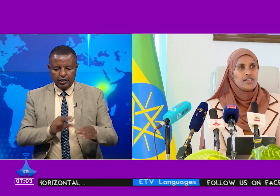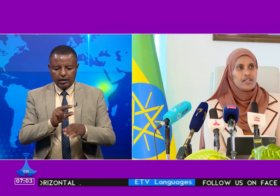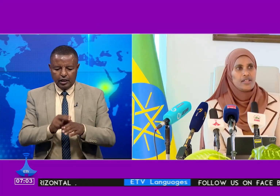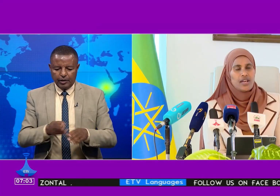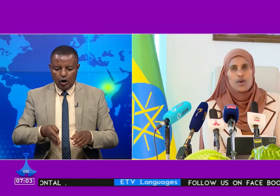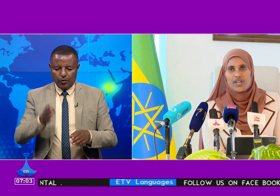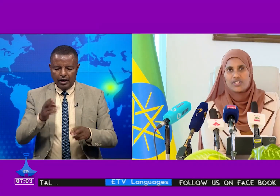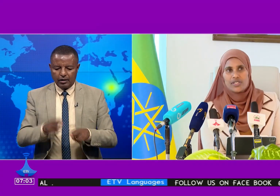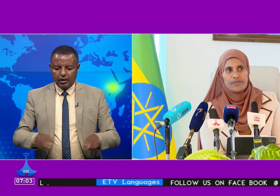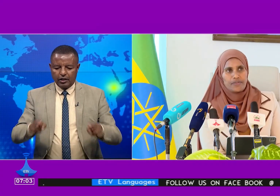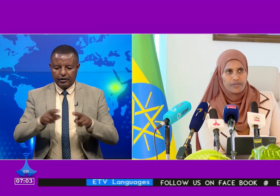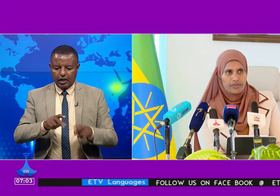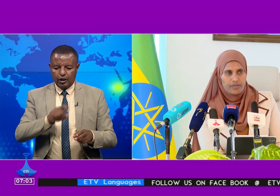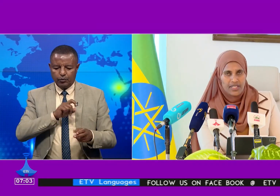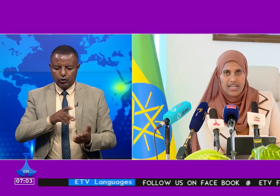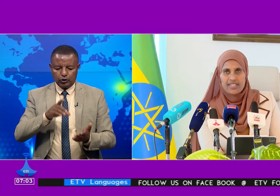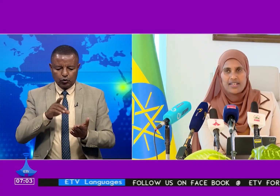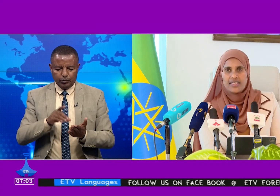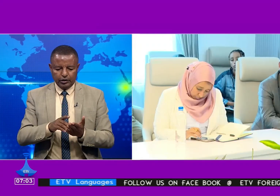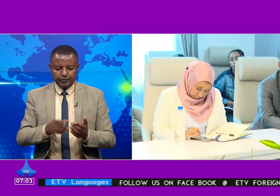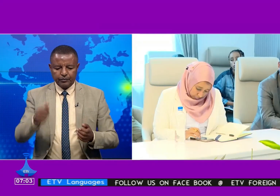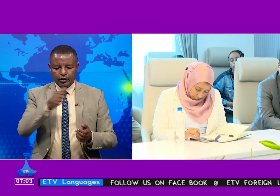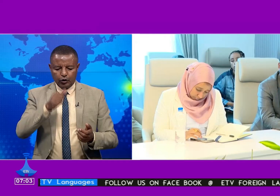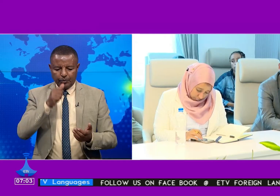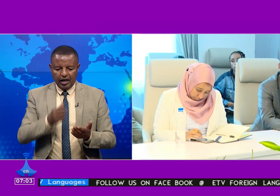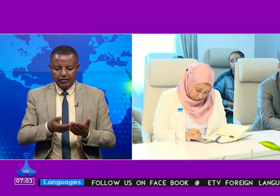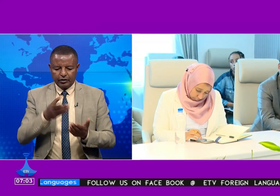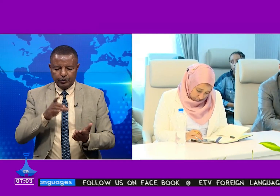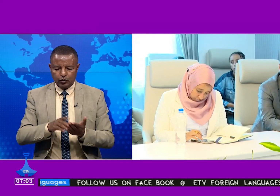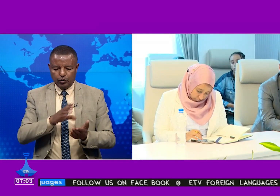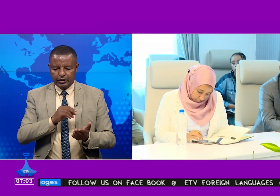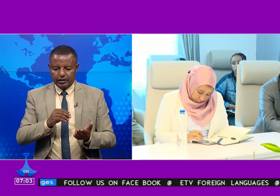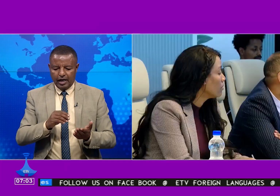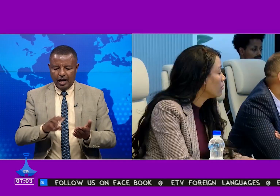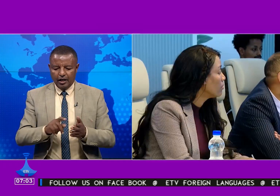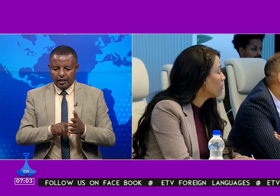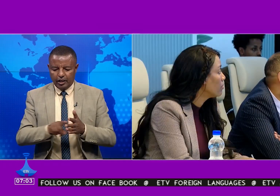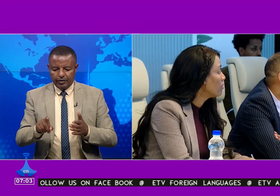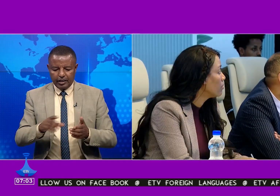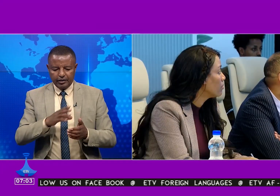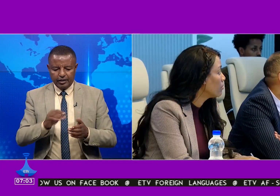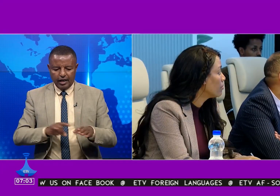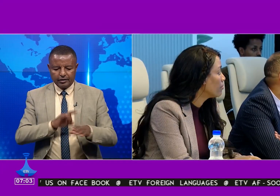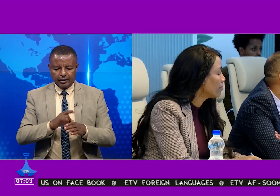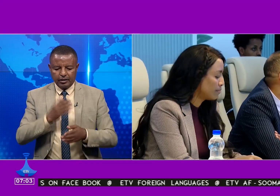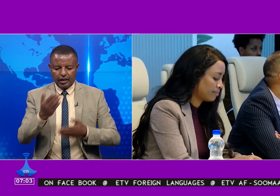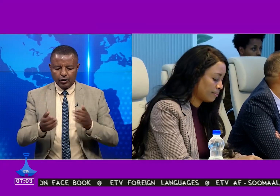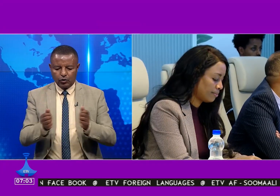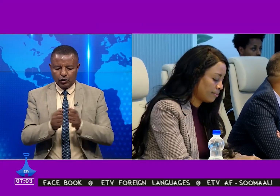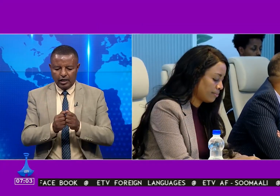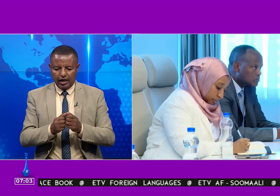ሚኒስቴር፣ ከብሔራዊ ባንክ፣ ከፌዴራል ፖሊስ ኮሚሽን፣ ከኢትዮጵያ ኢንቨስትመንት ኮሚሽንና ከኢሚግሬሽን እና